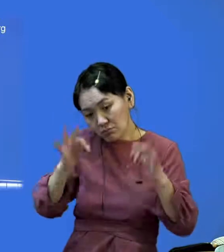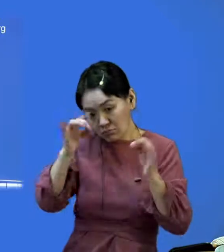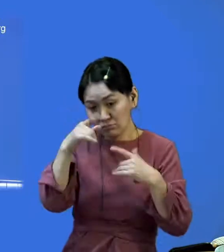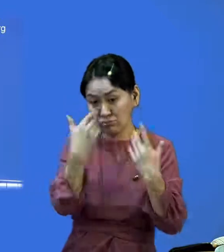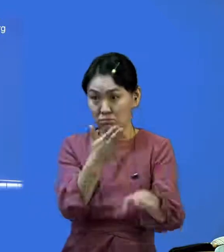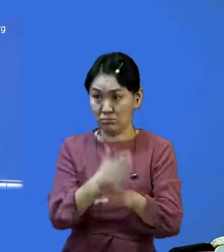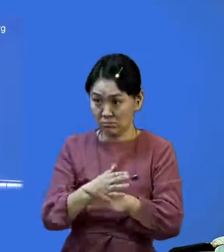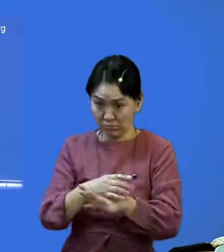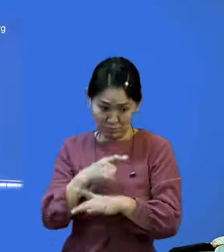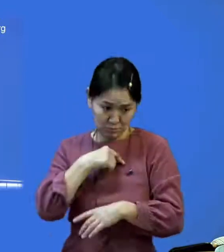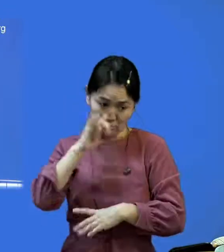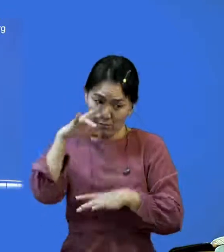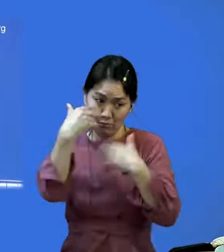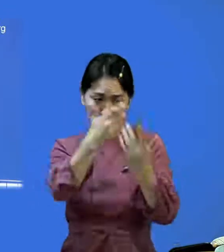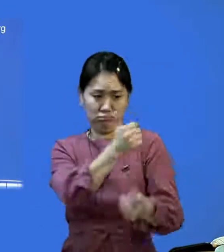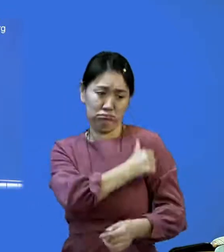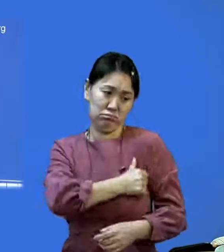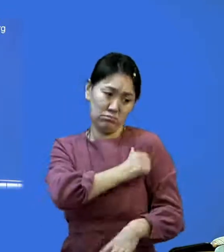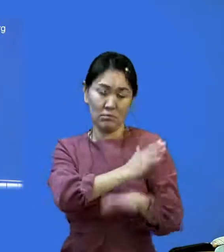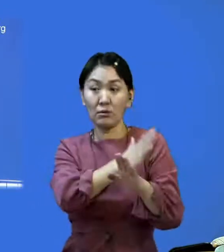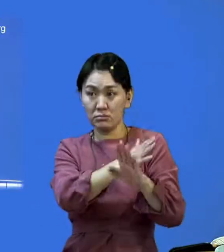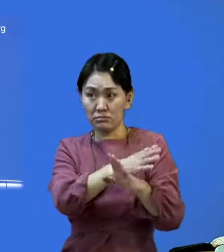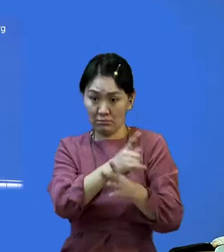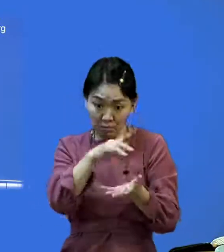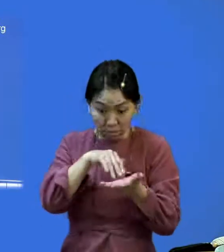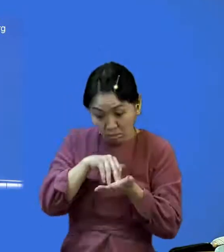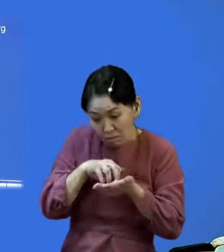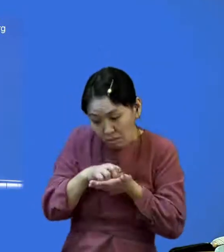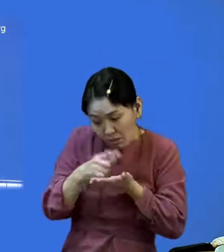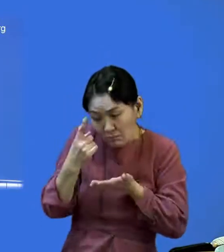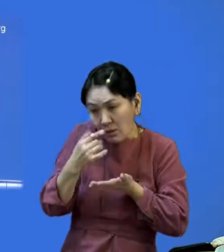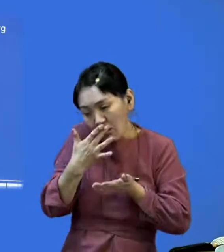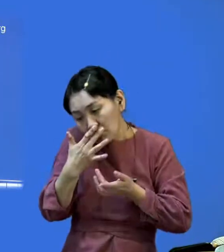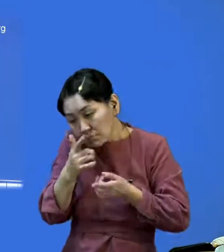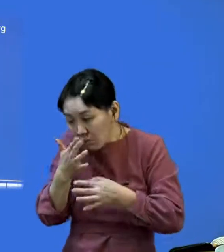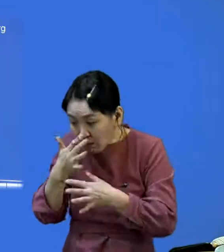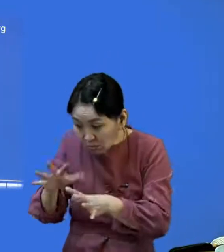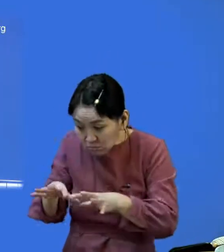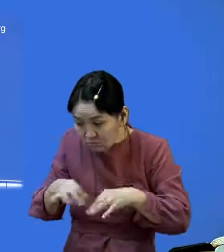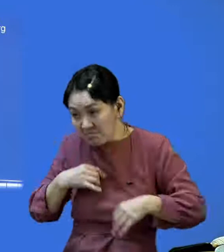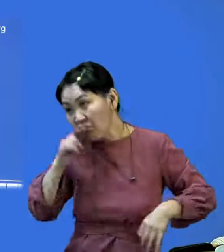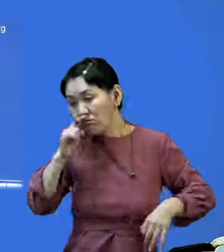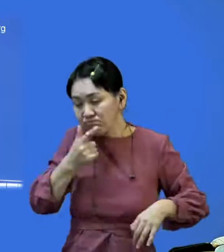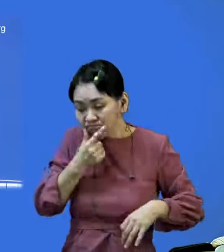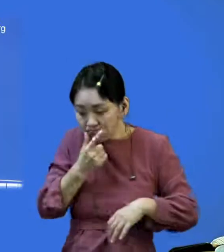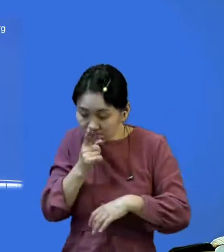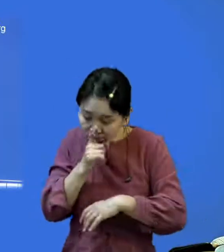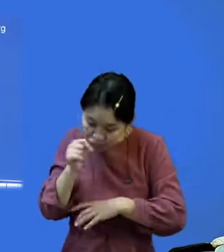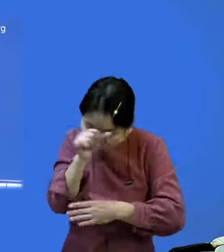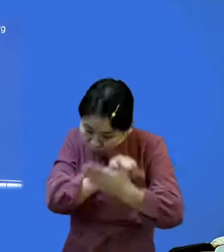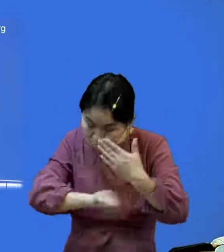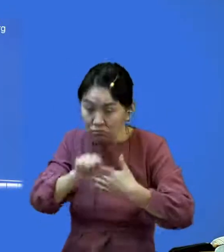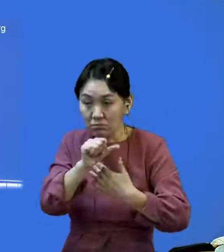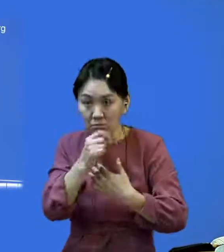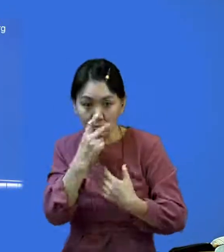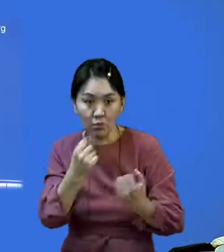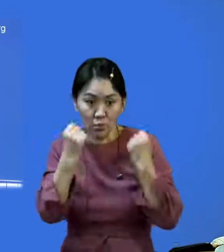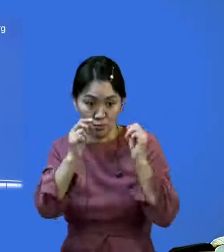Миний нэг үсэл чамд хангалттай. Учир нь мөхсдөлд миний хүч чадал бүрэн төгс болдгоо гэсэн. Тийм учраас Илч Паул